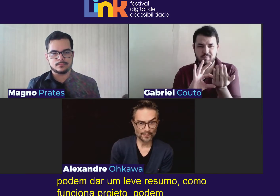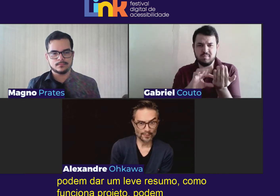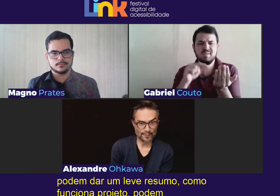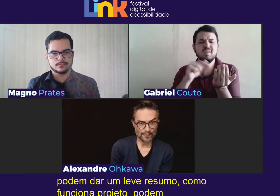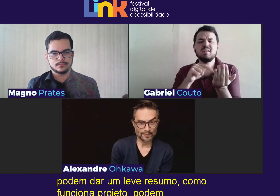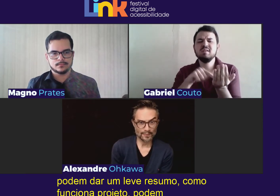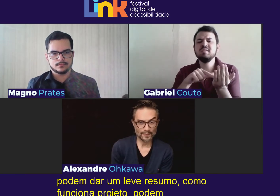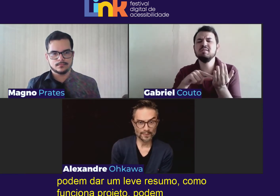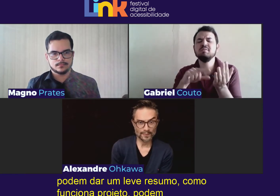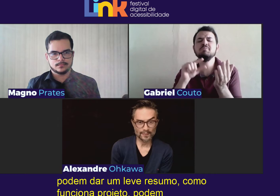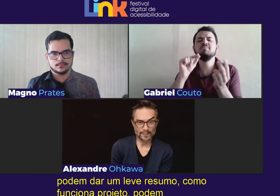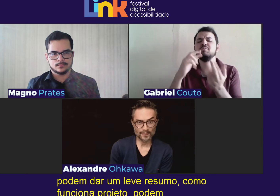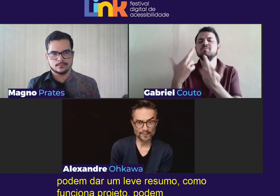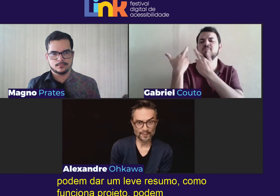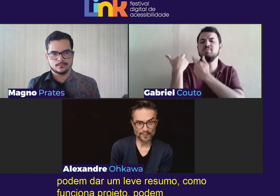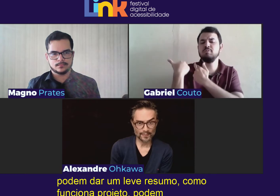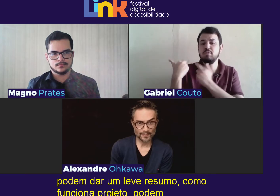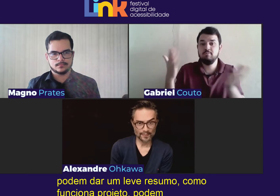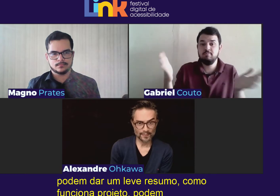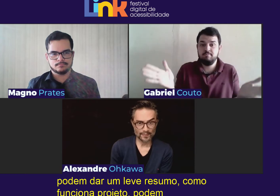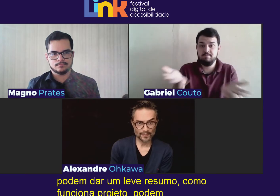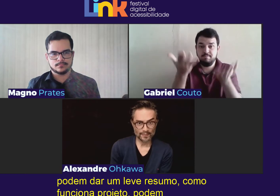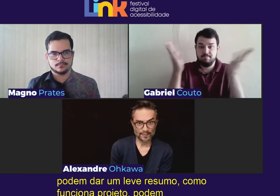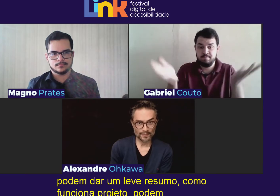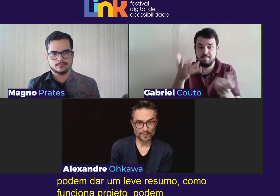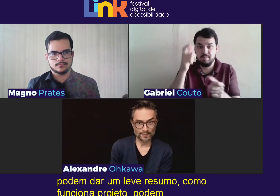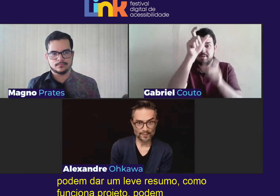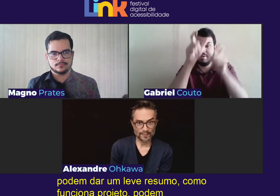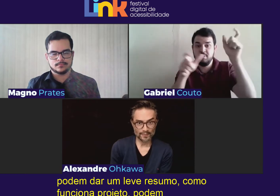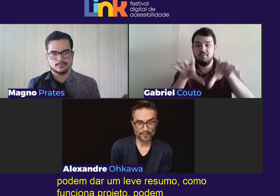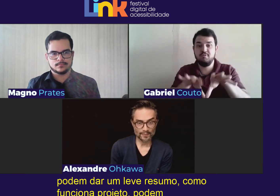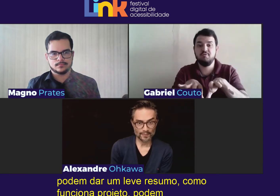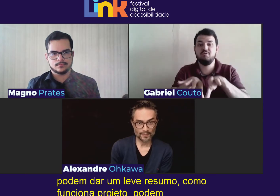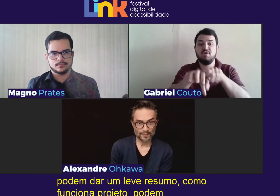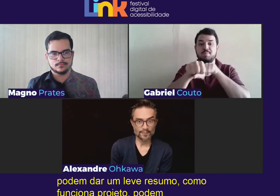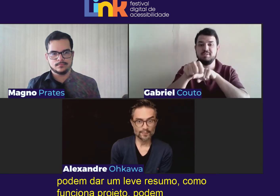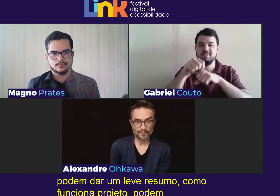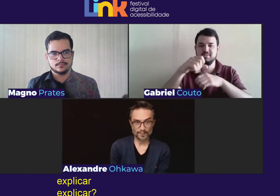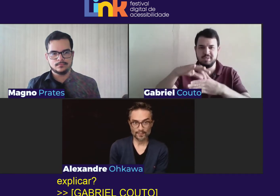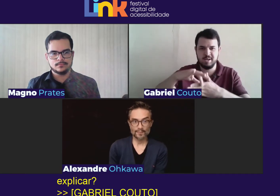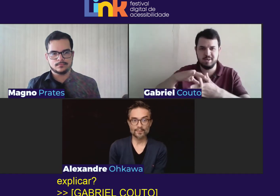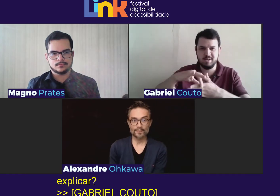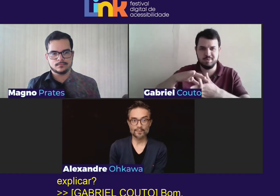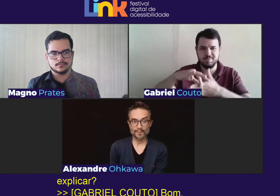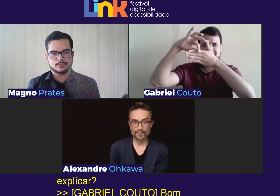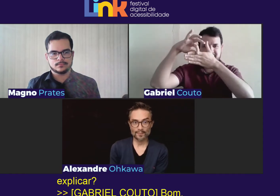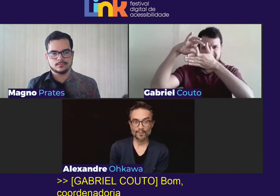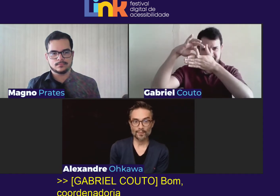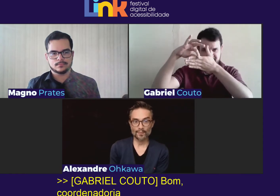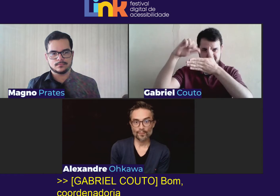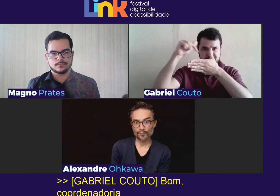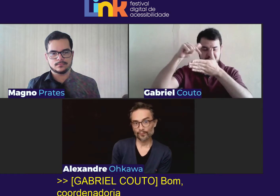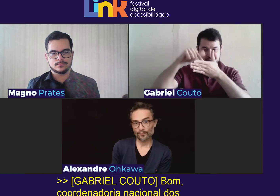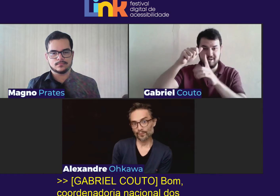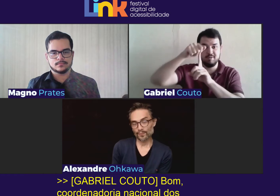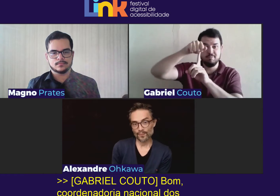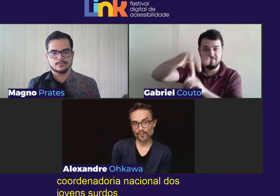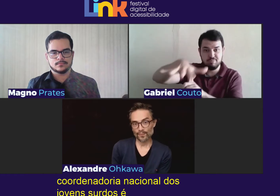Bom, a Coordenadoria Nacional dos Jovens Surdos é um incentivo para a formação